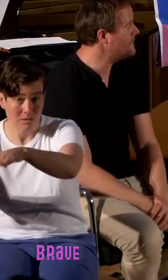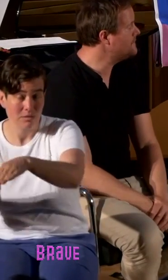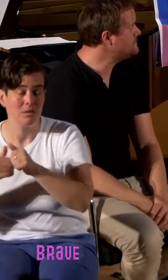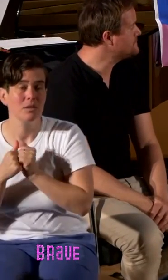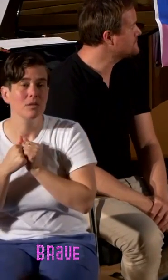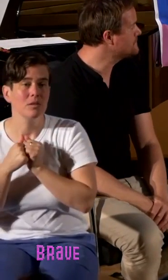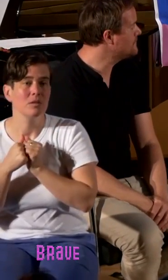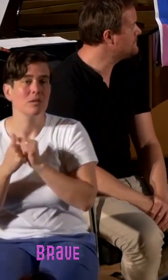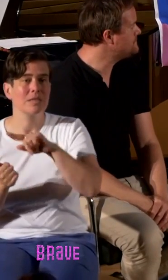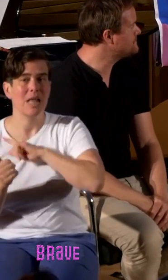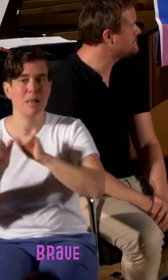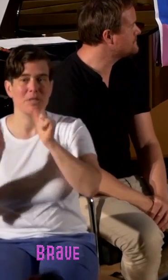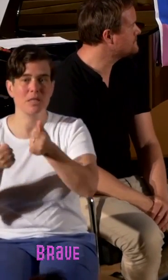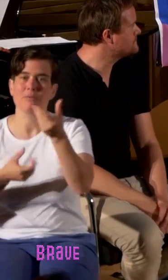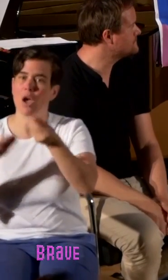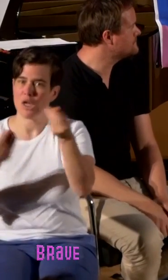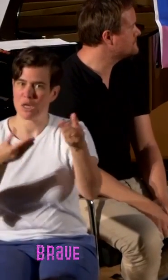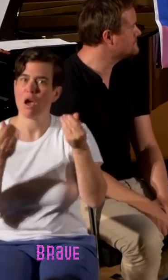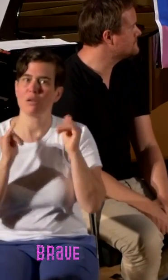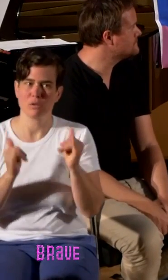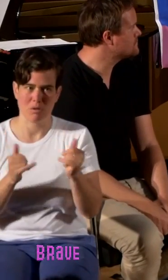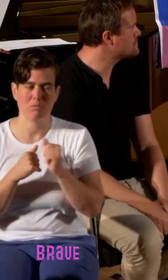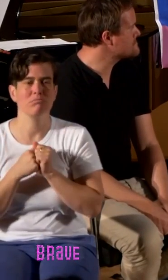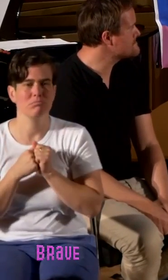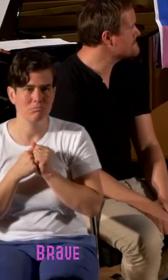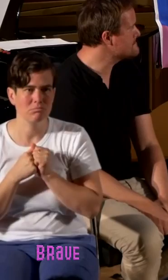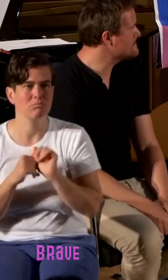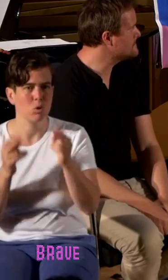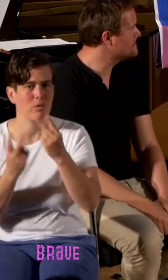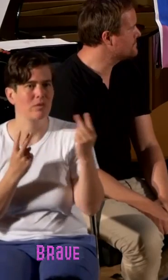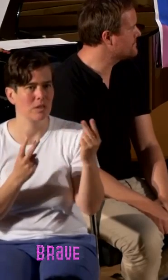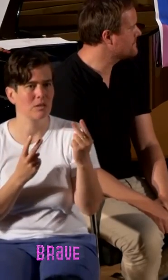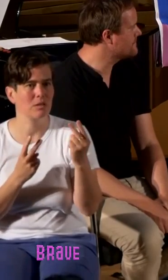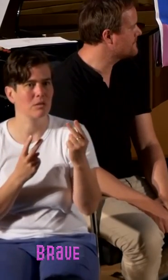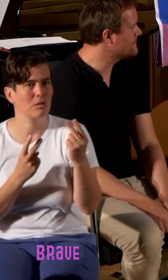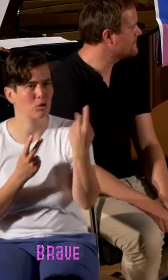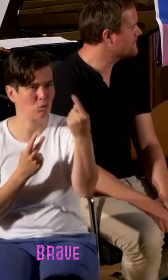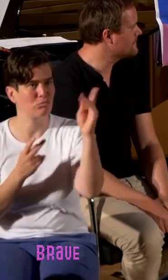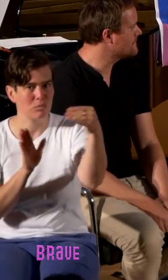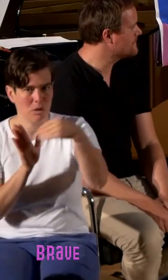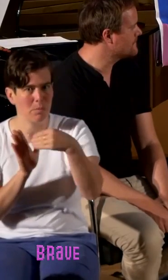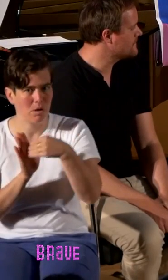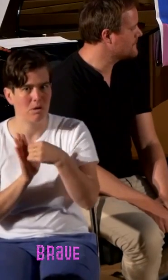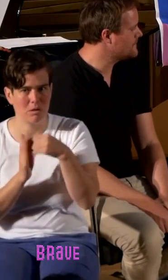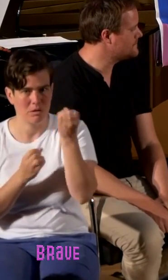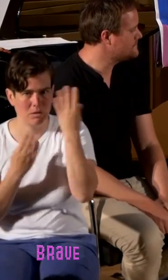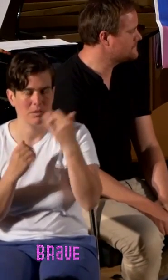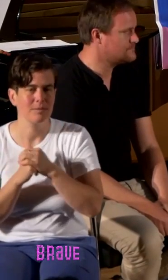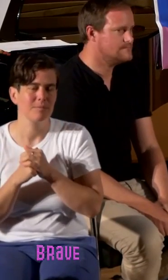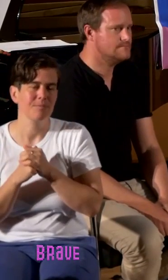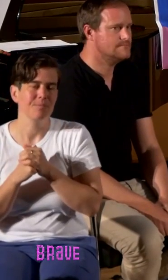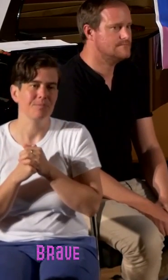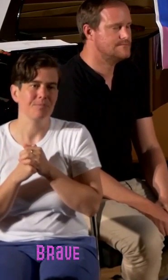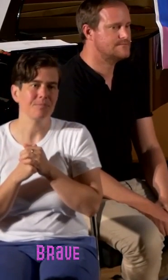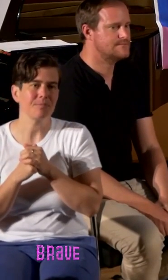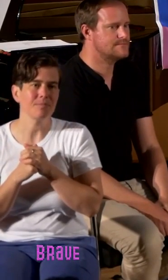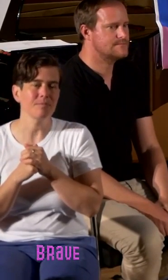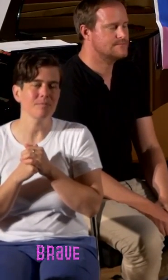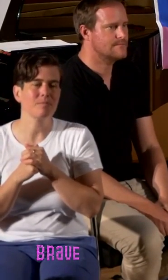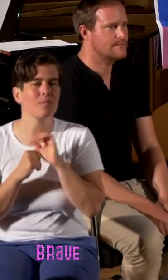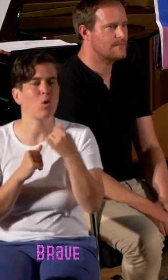war die Selbsthilfe mit eingeladen. Und es war uns auch sehr wichtig, das zu tun. Und eben auch bei